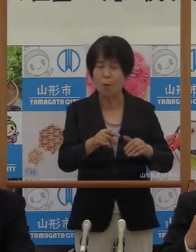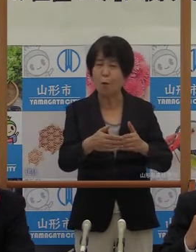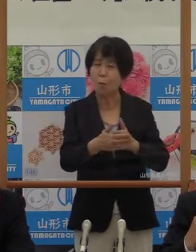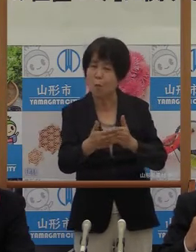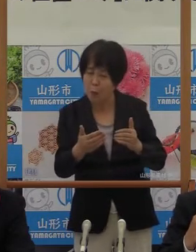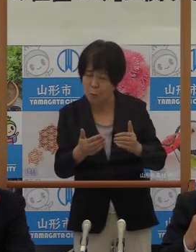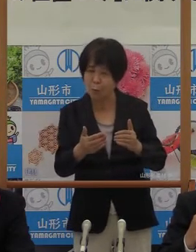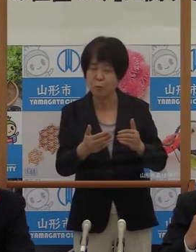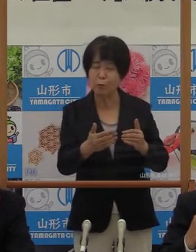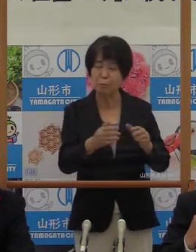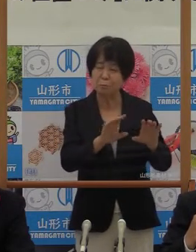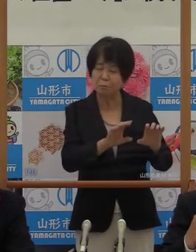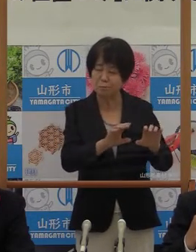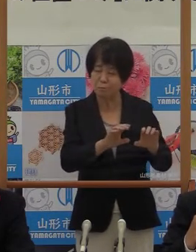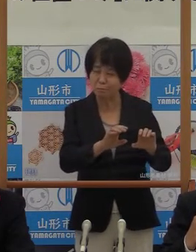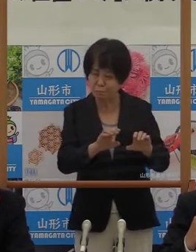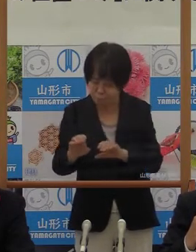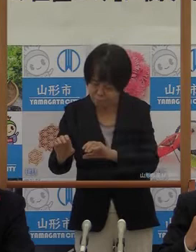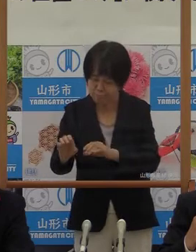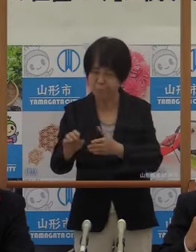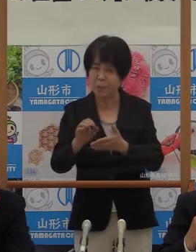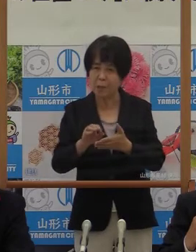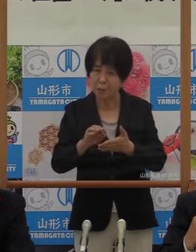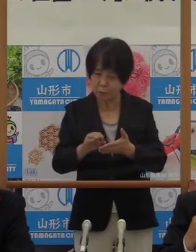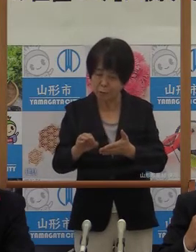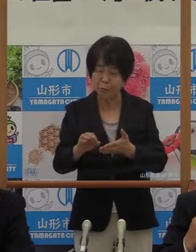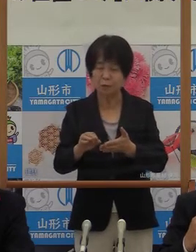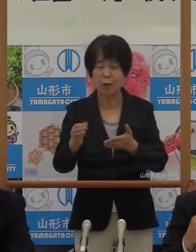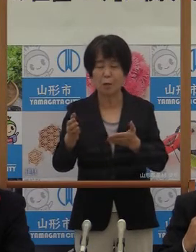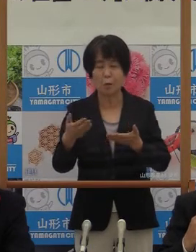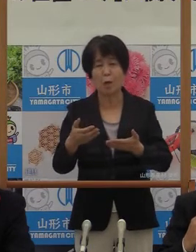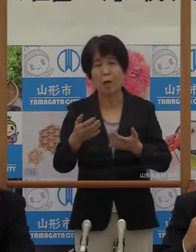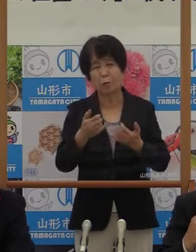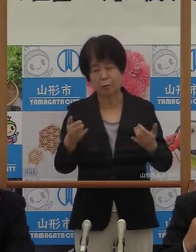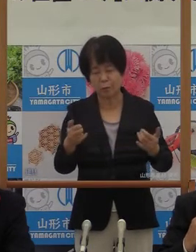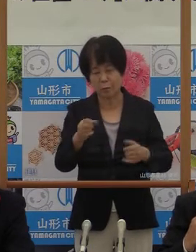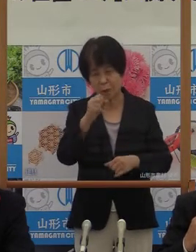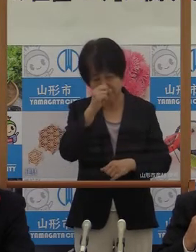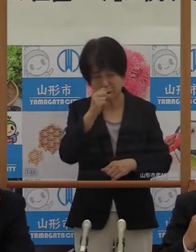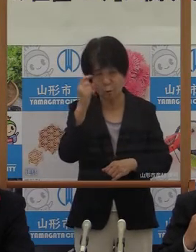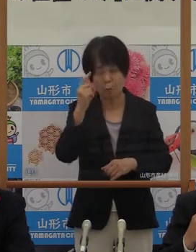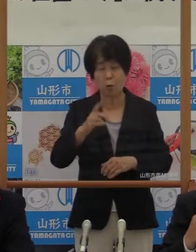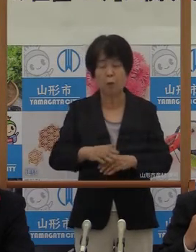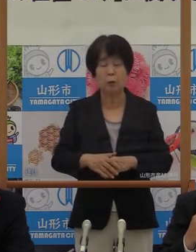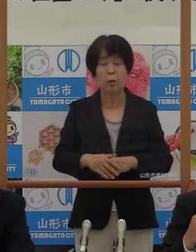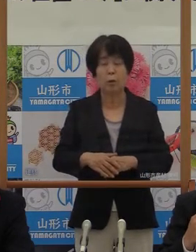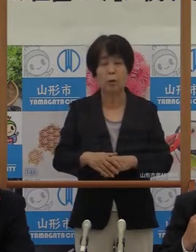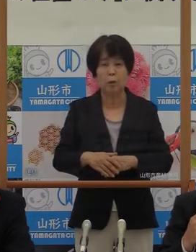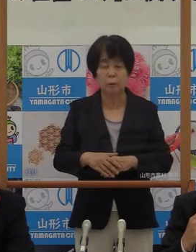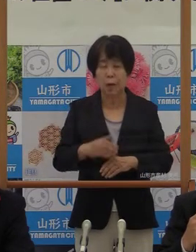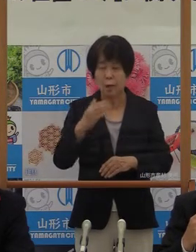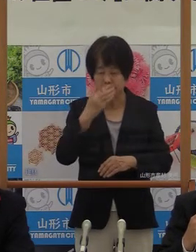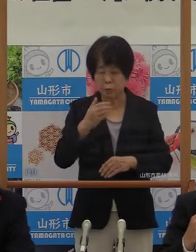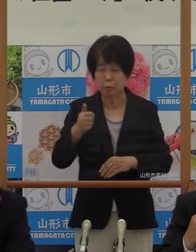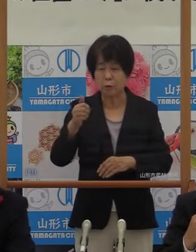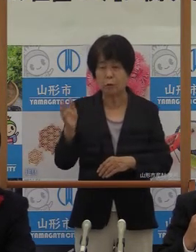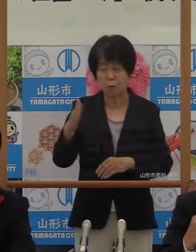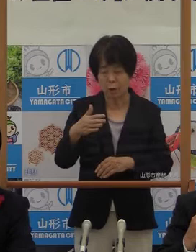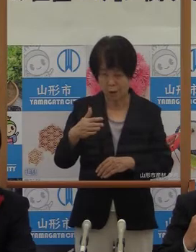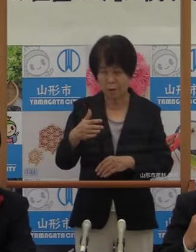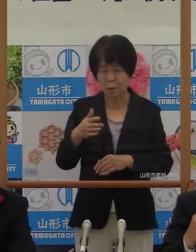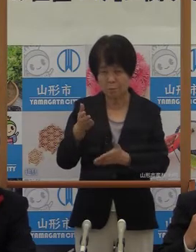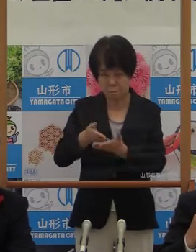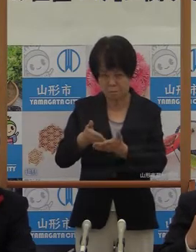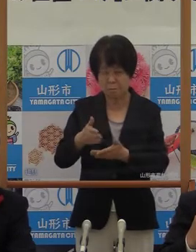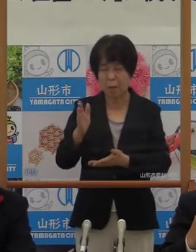も含めまして、活用いただける方が望ましいのではないかというふうに考えております。で、佐藤市長からお話がありましたように